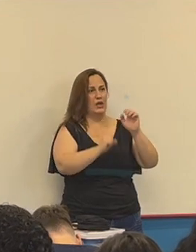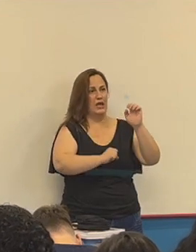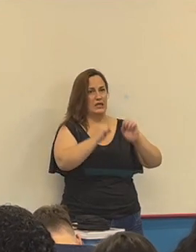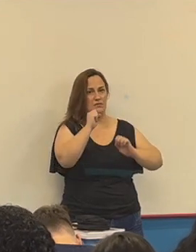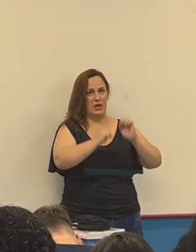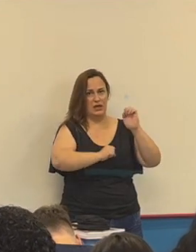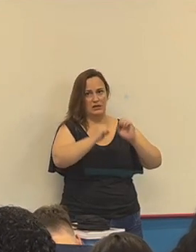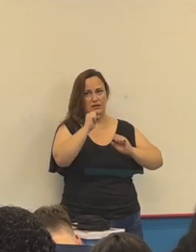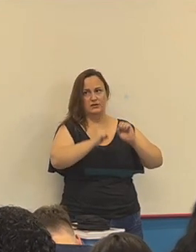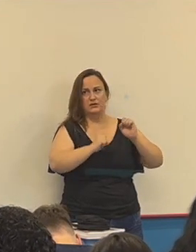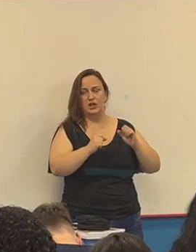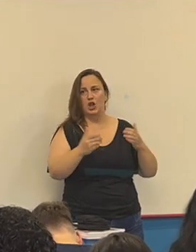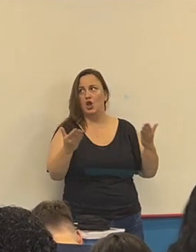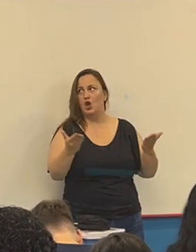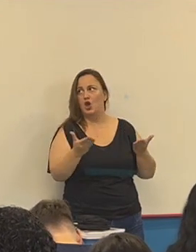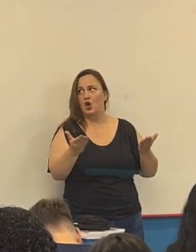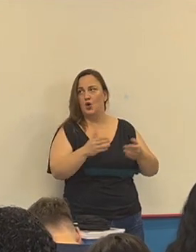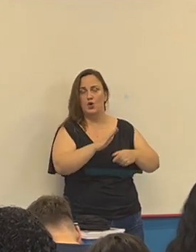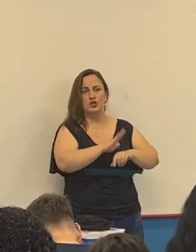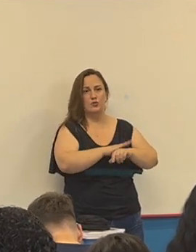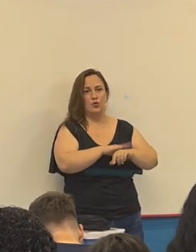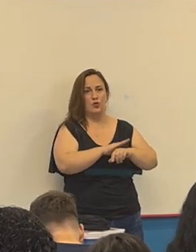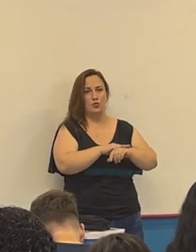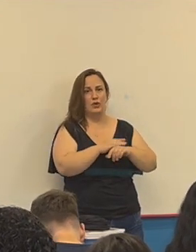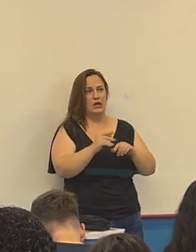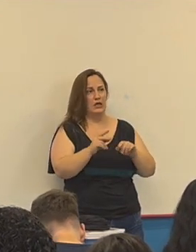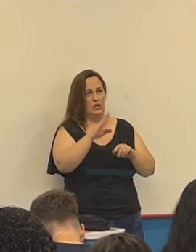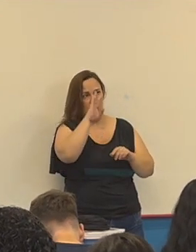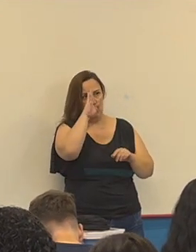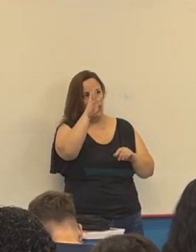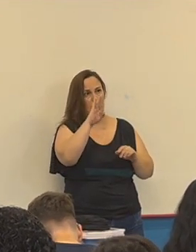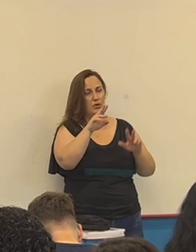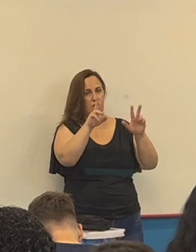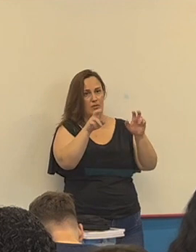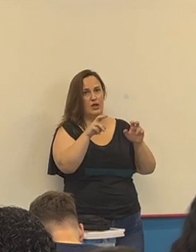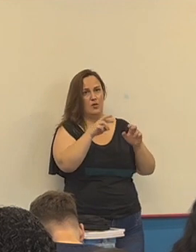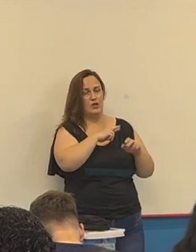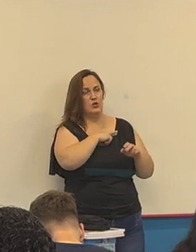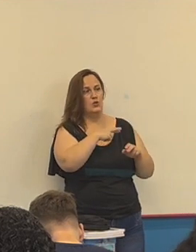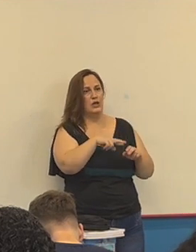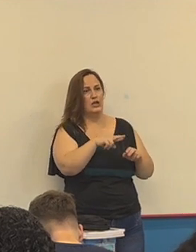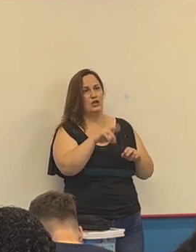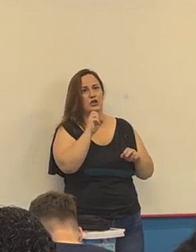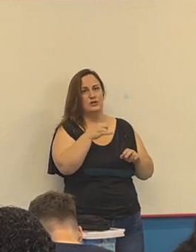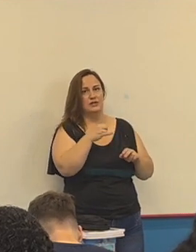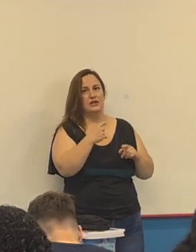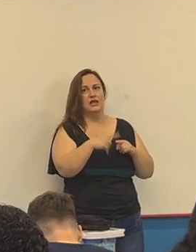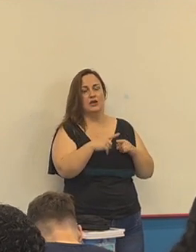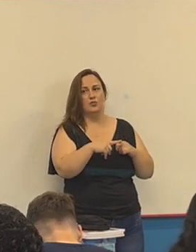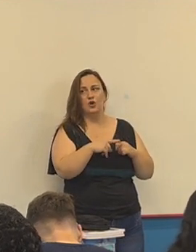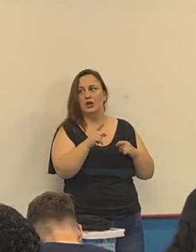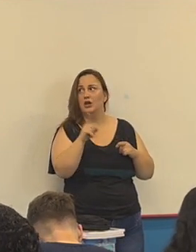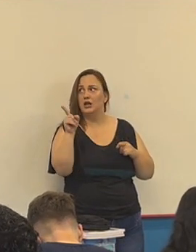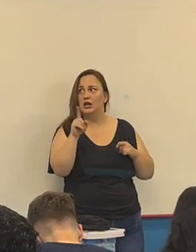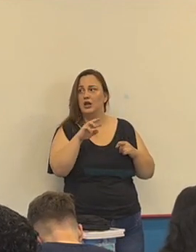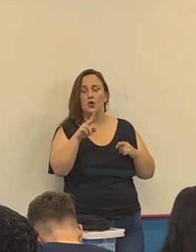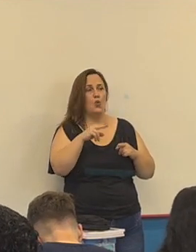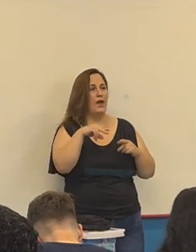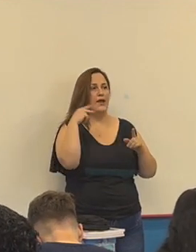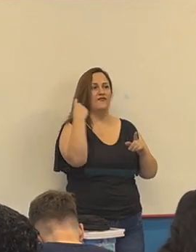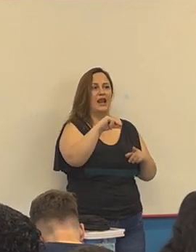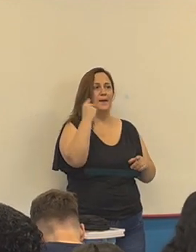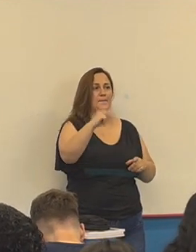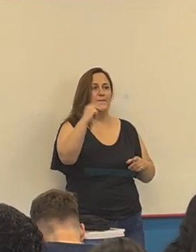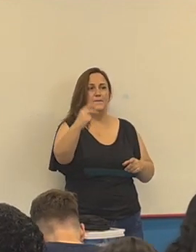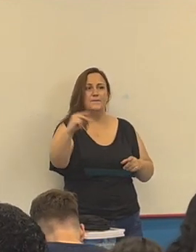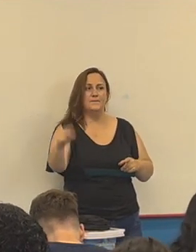máquinas. Hoje em dia, eu acho que o meu principal assunto é a religião, porque, como eu já falei, eu não estou falando mal